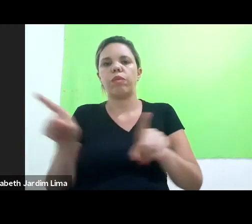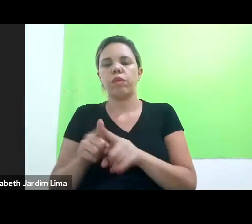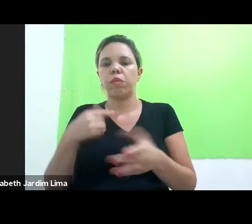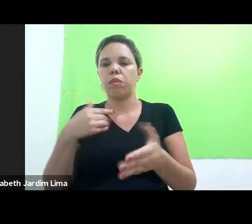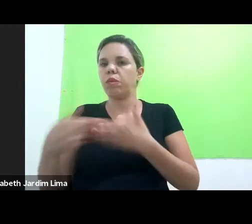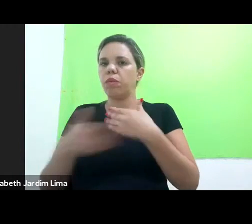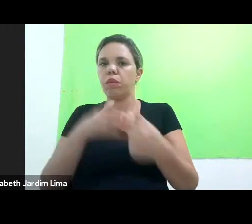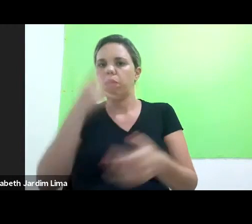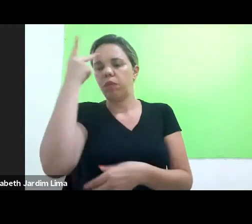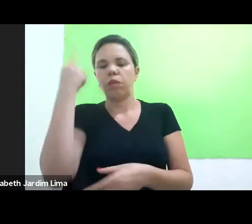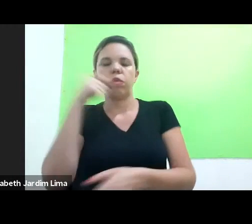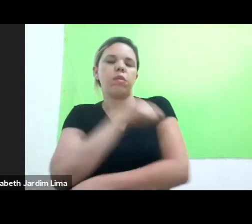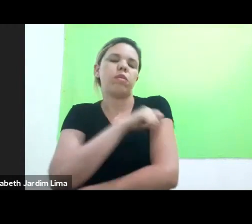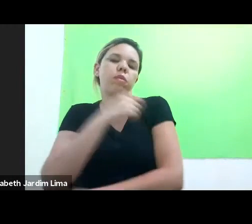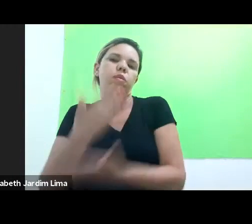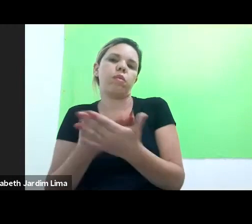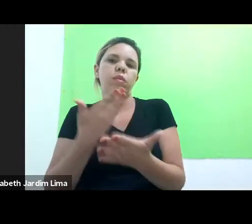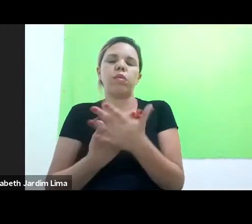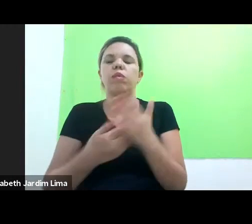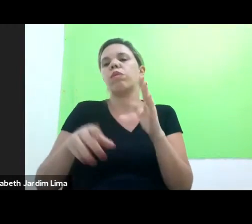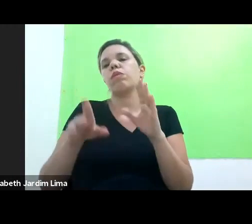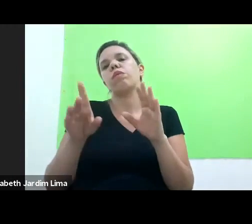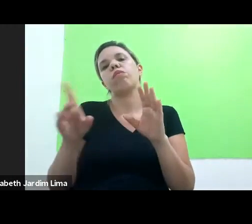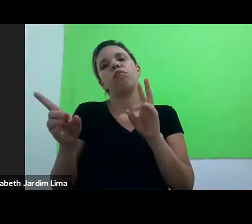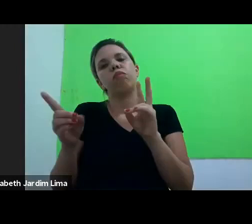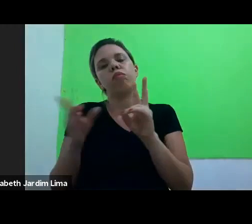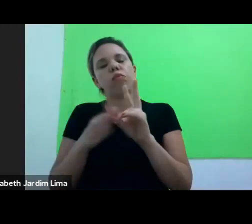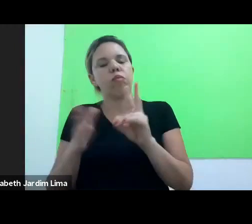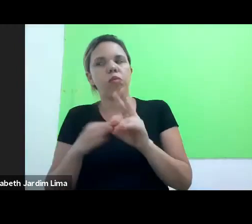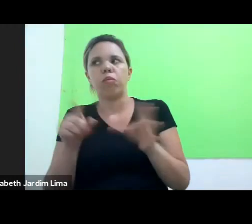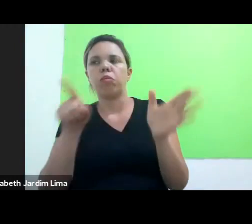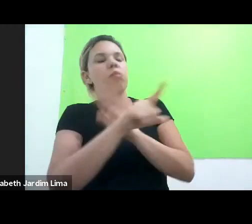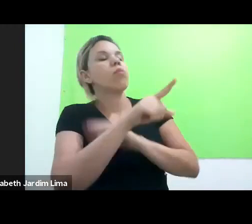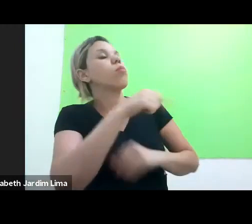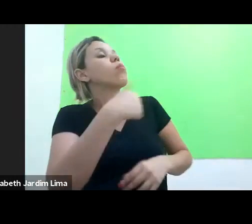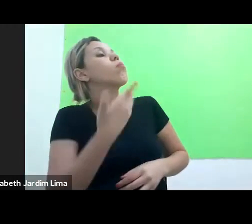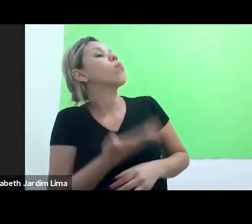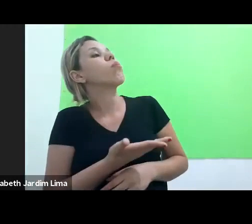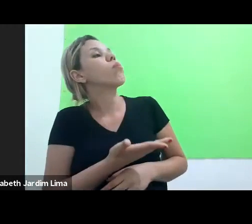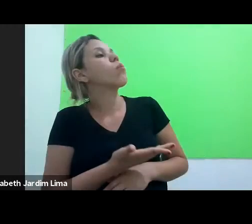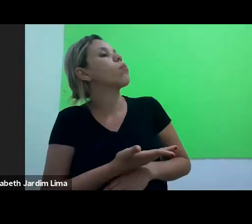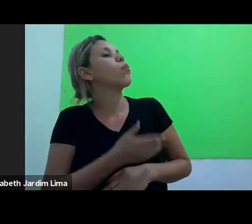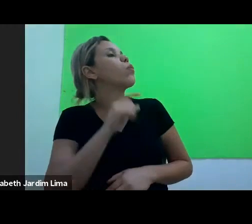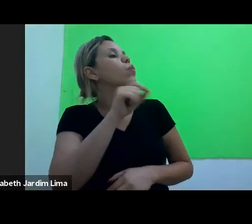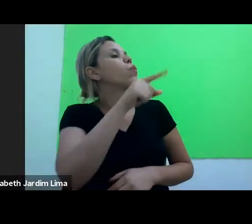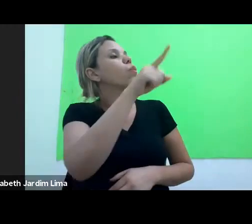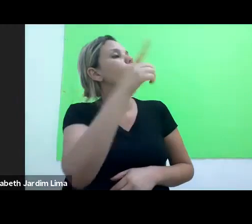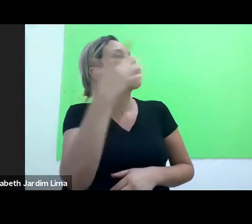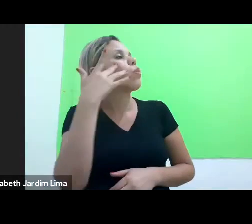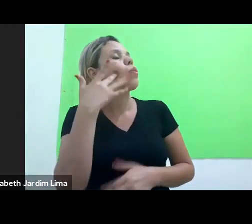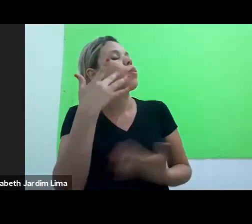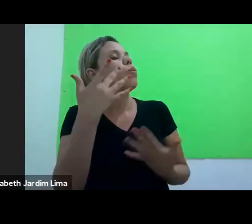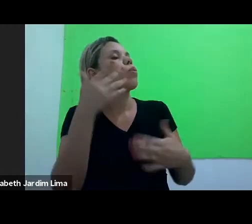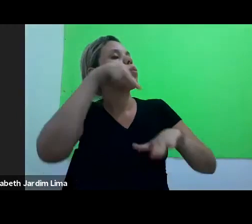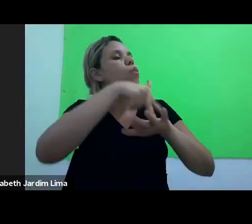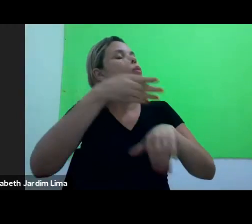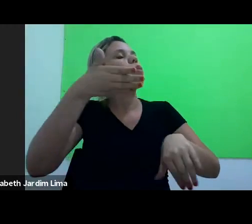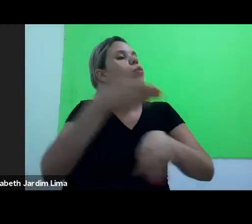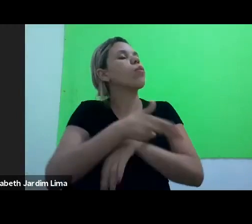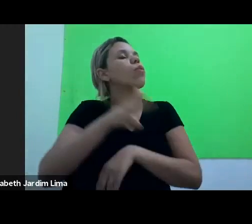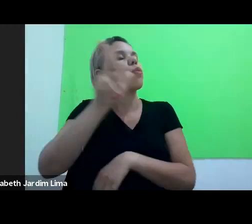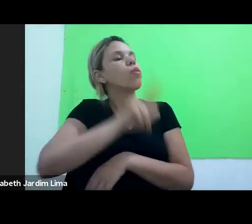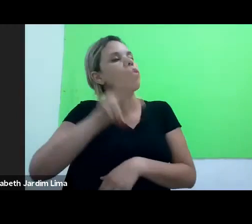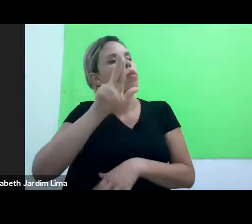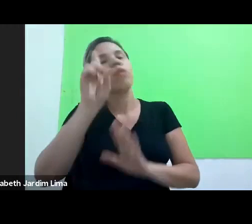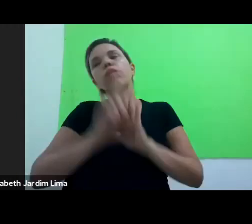outro estudante indígena que hoje está na universidade, se você perguntar para eles assim, o que levou eles a estar na universidade, pode ser do